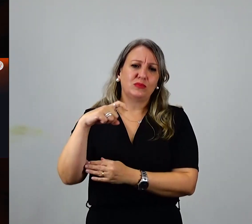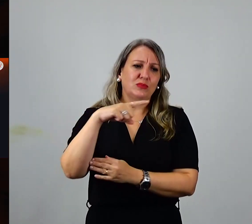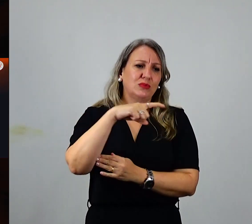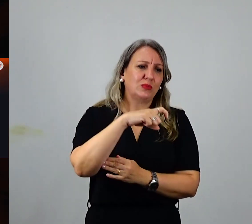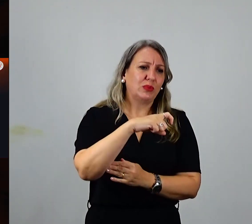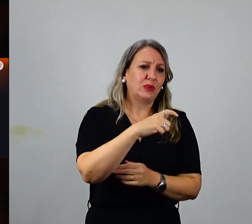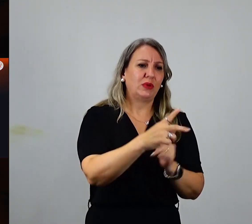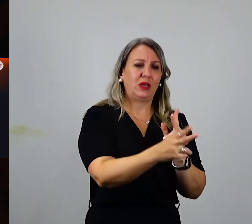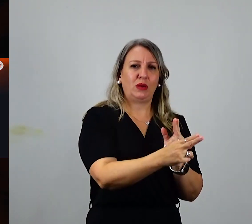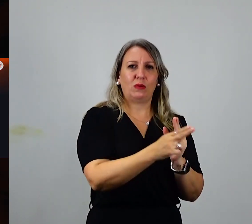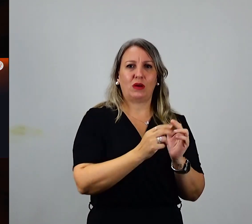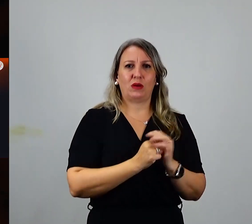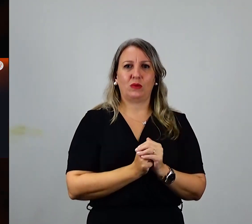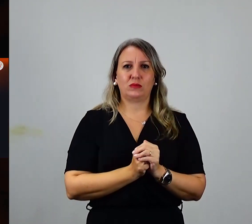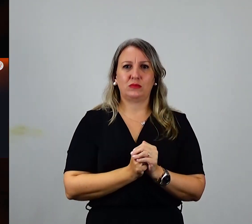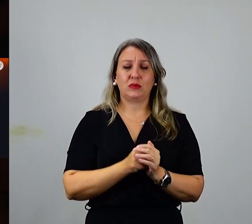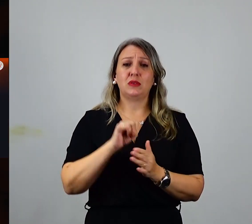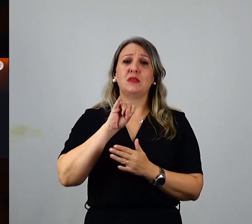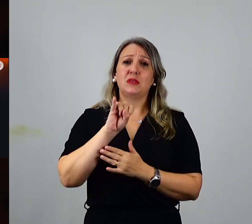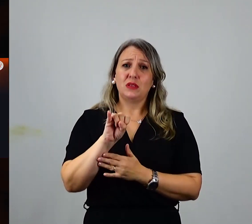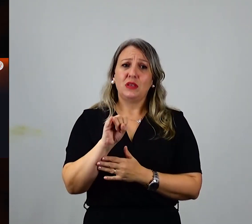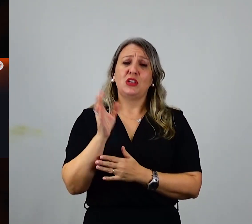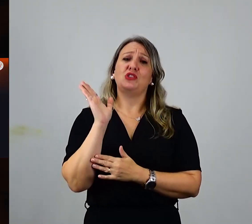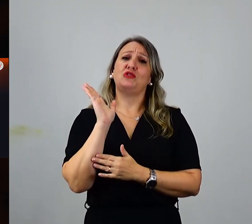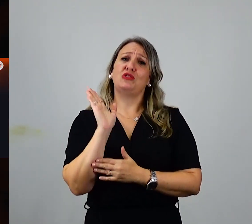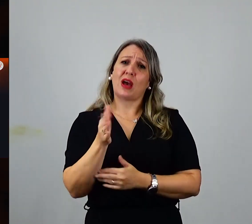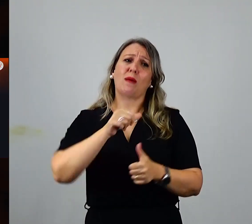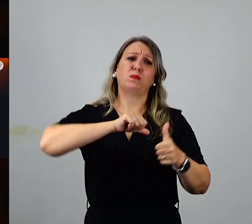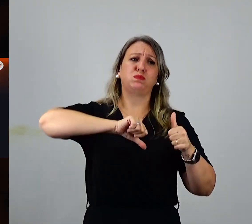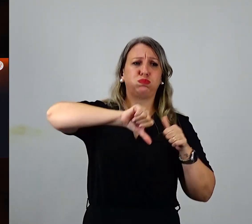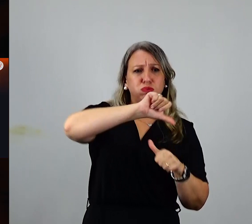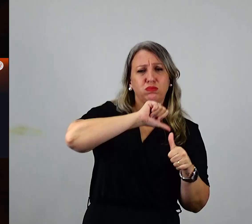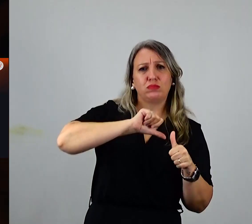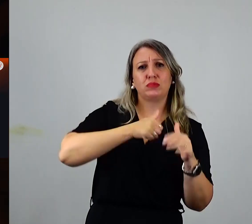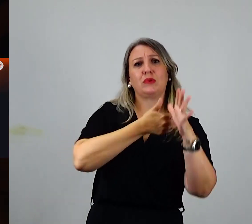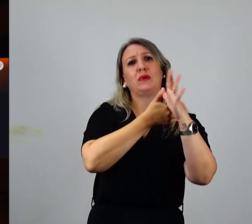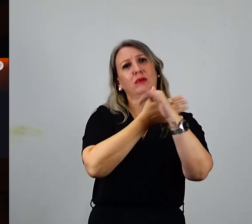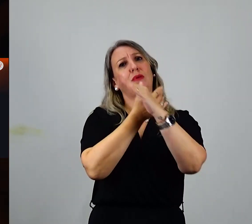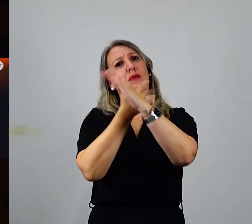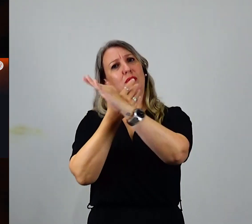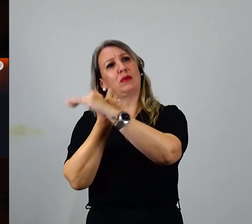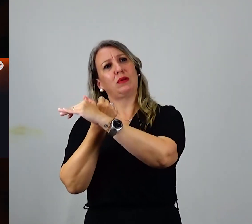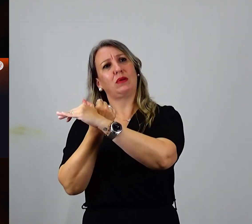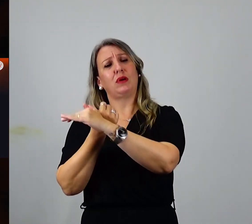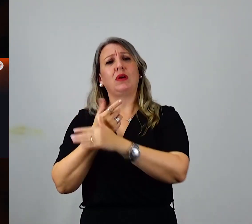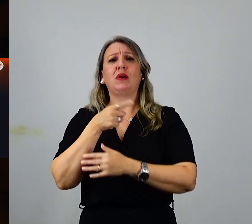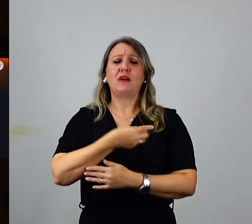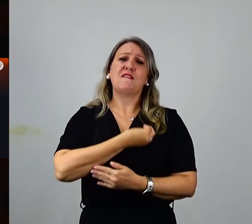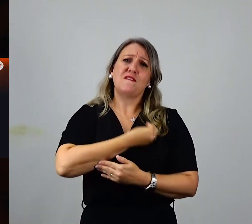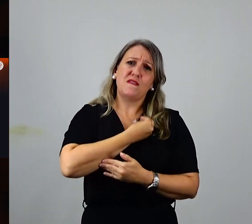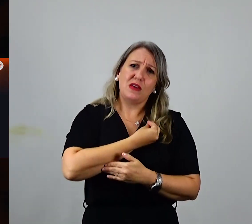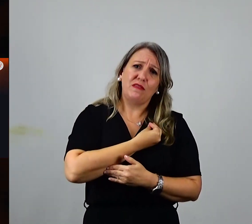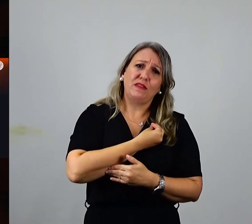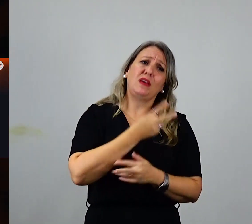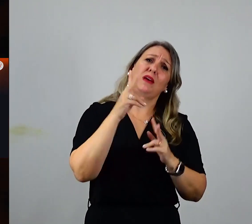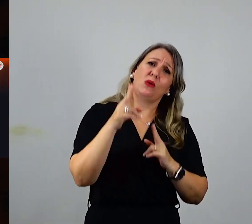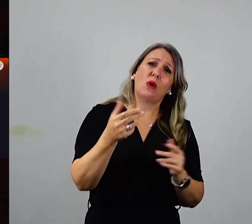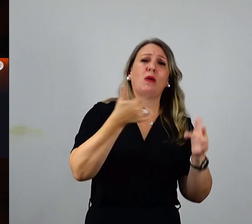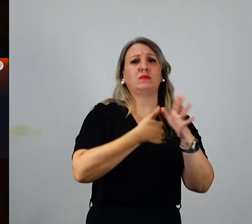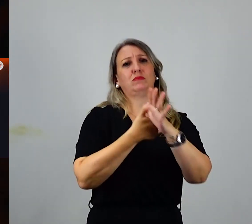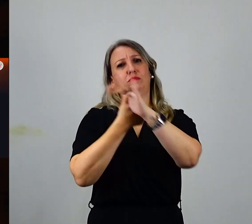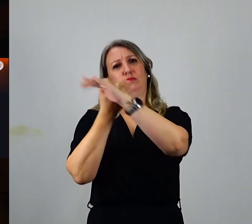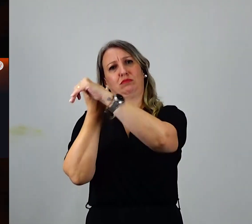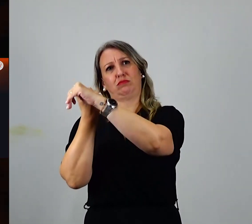borboleta. Então ele diz, imoralidade sexual, impureza,